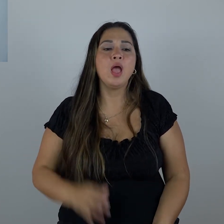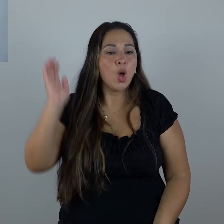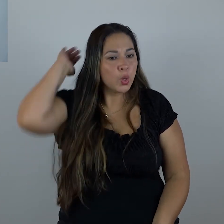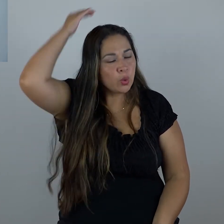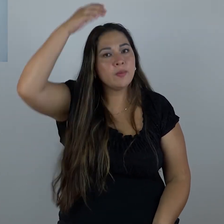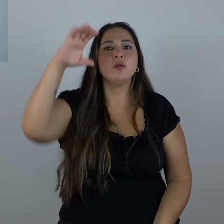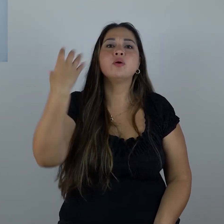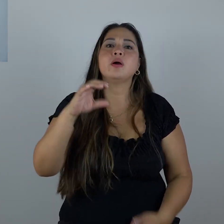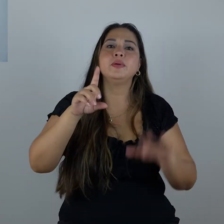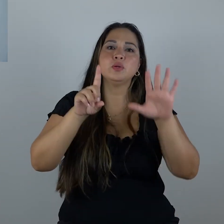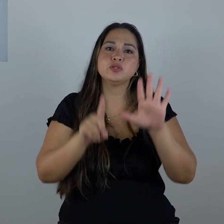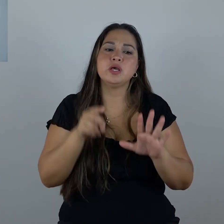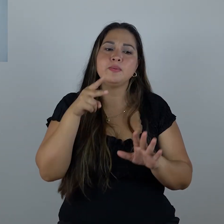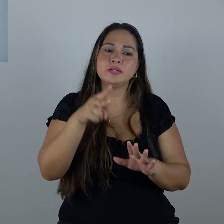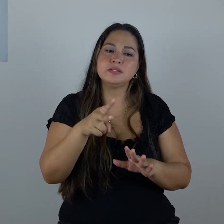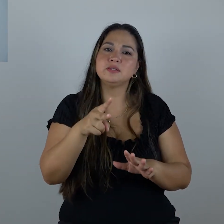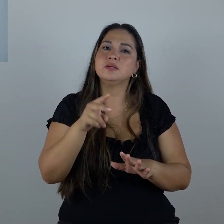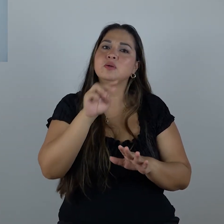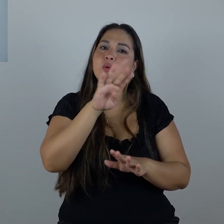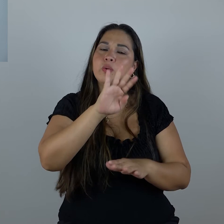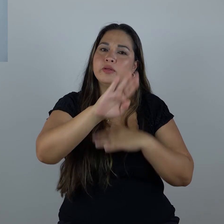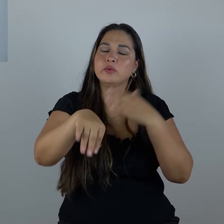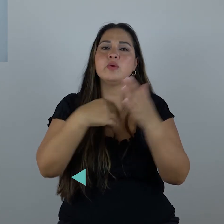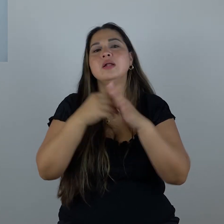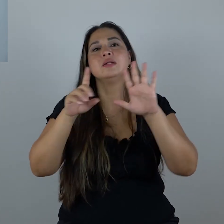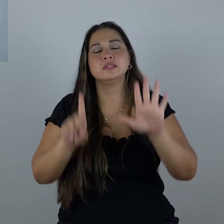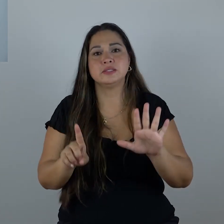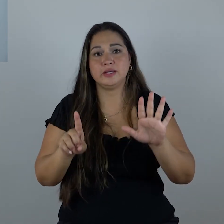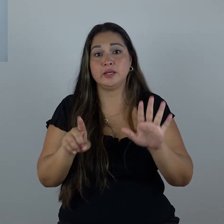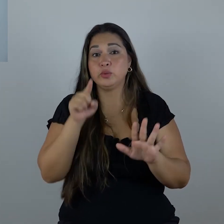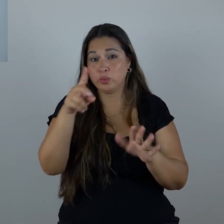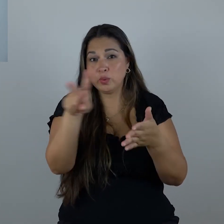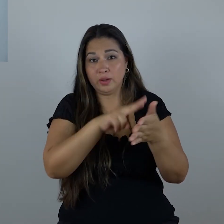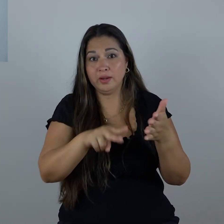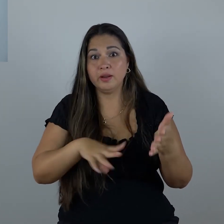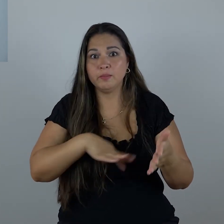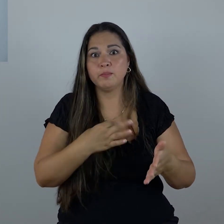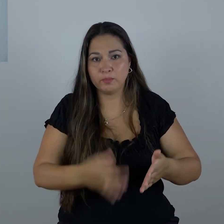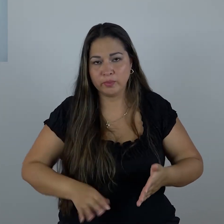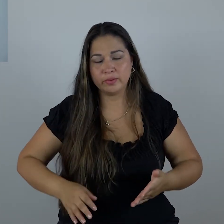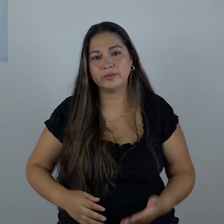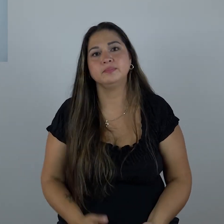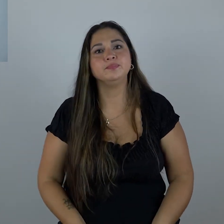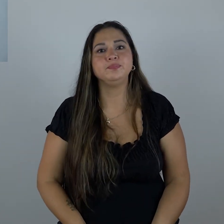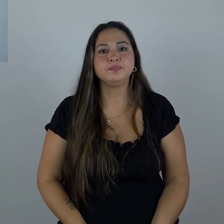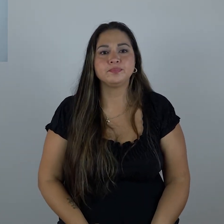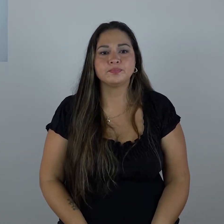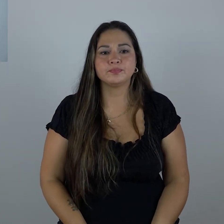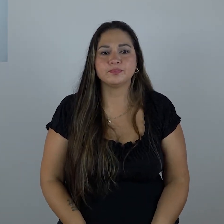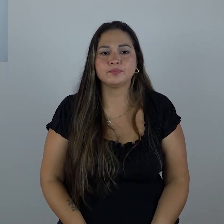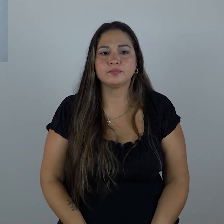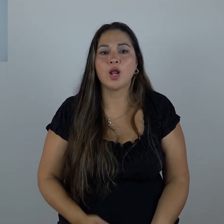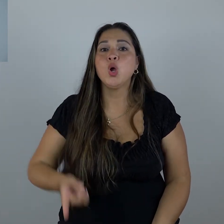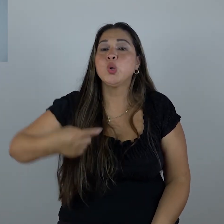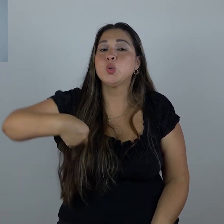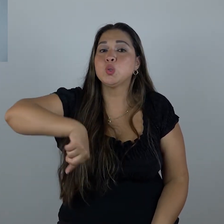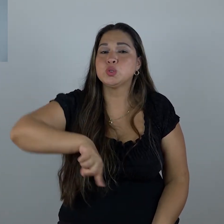capítulo 6 y versos 4 al 6, te lo puedes leer. Nos habla de que fuimos